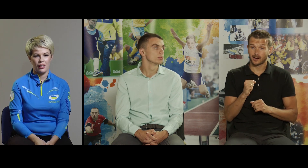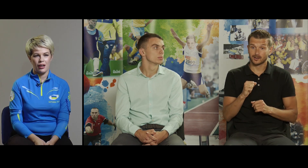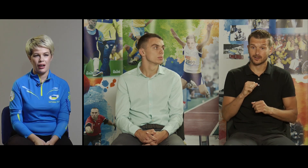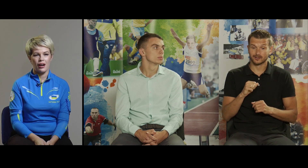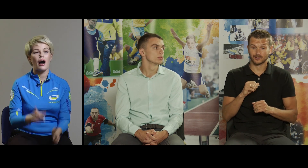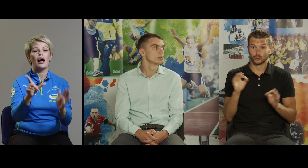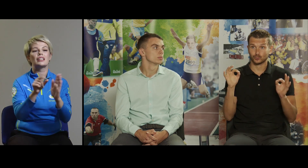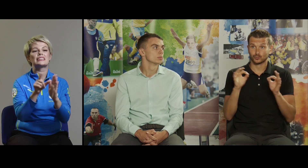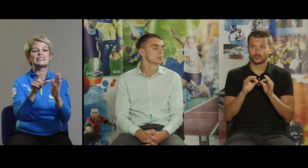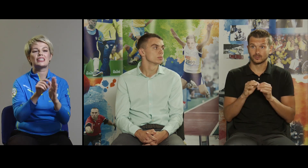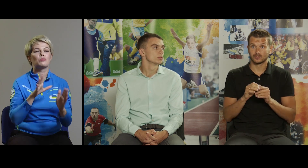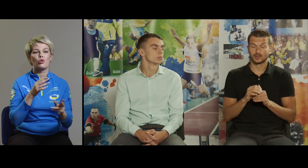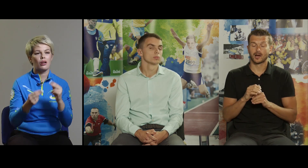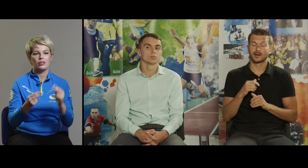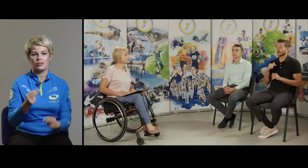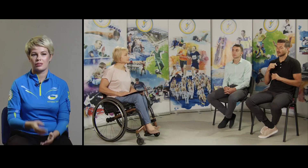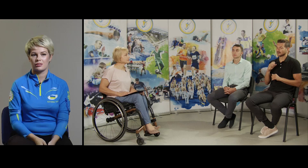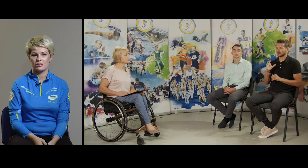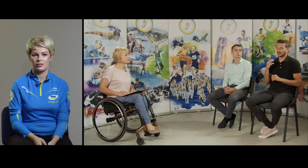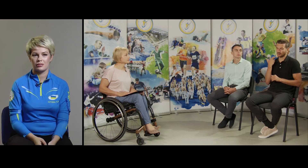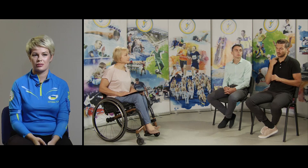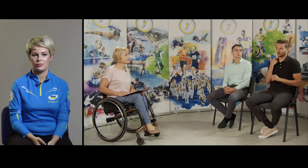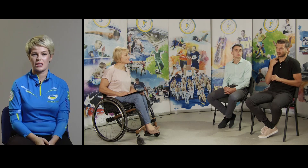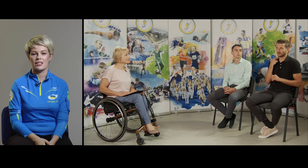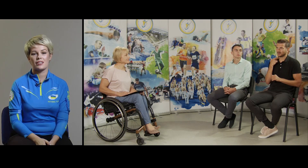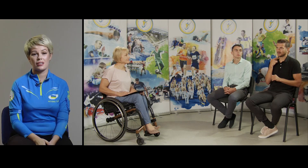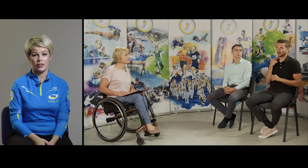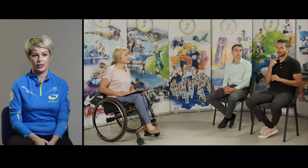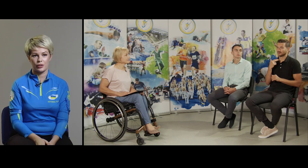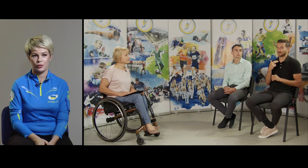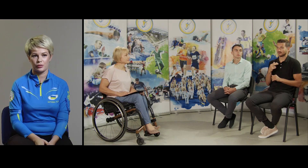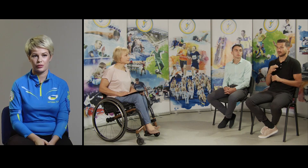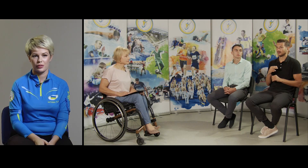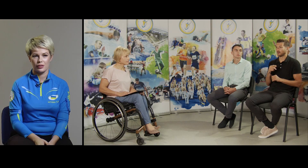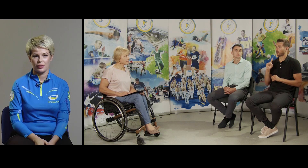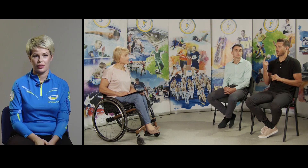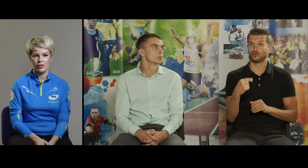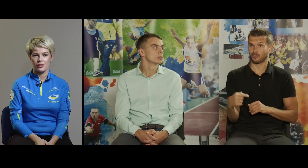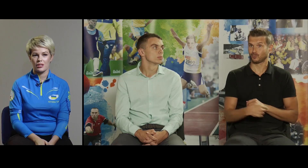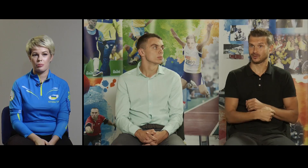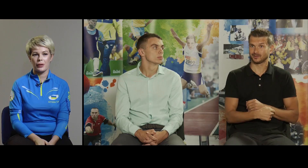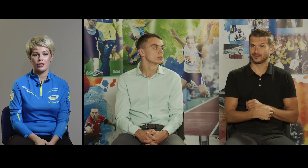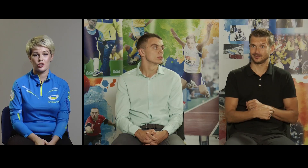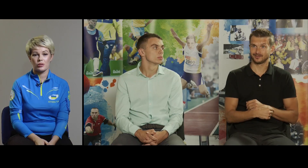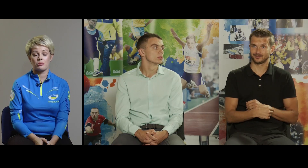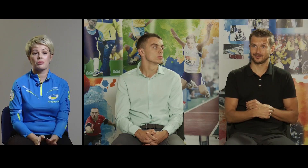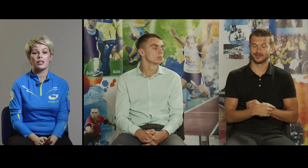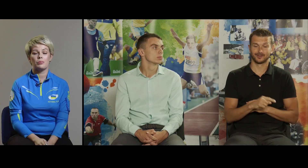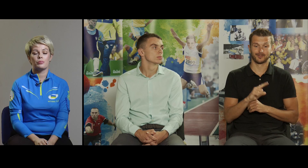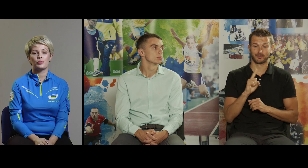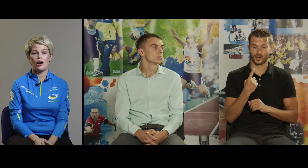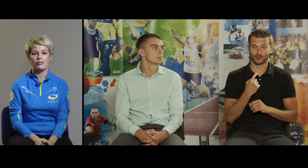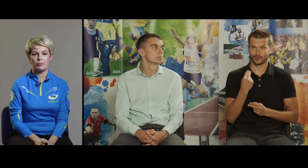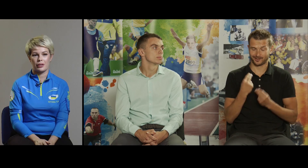І з ким це була гра? Ким була? З Англією. Це перше.